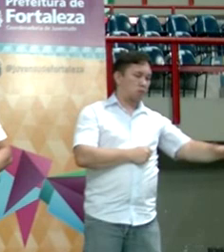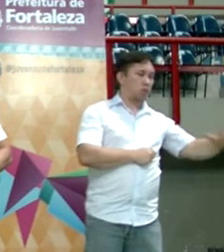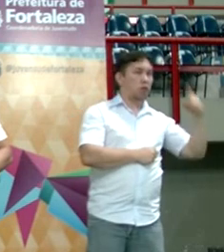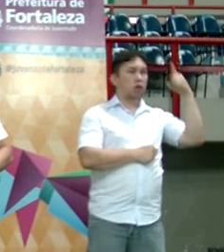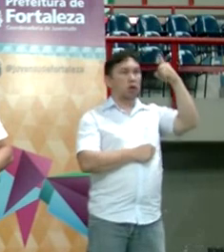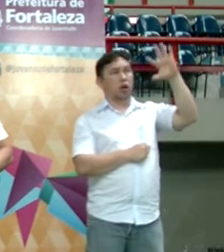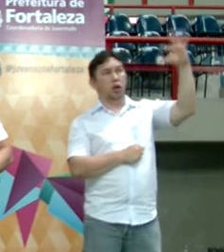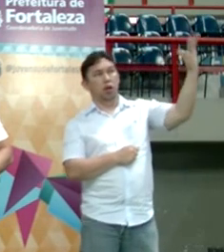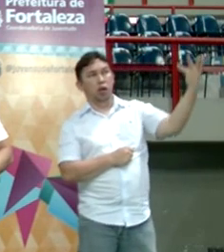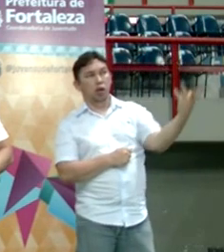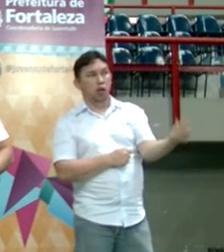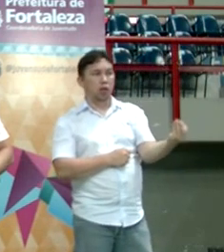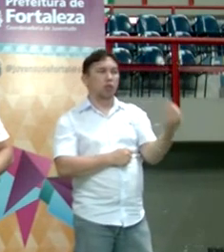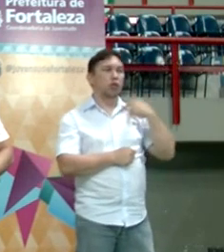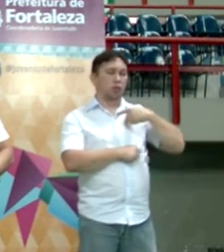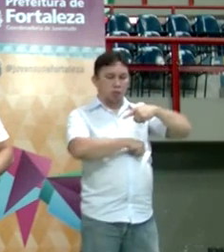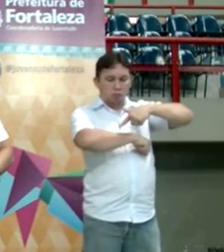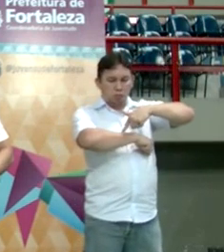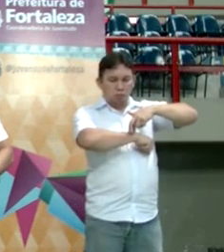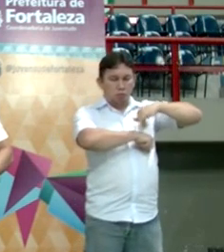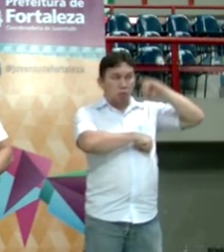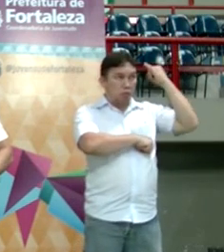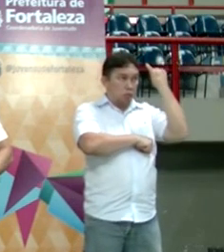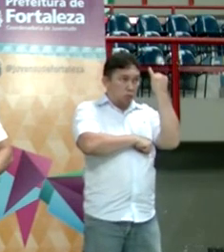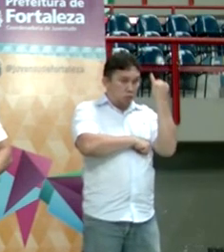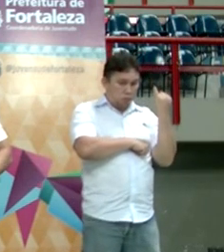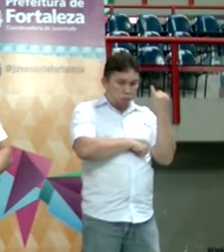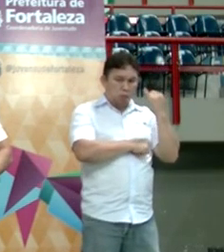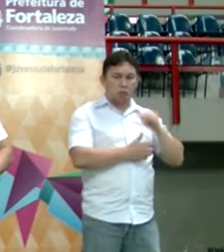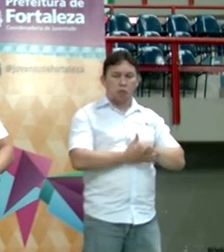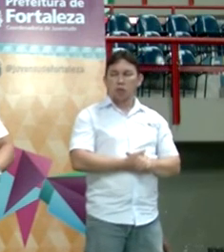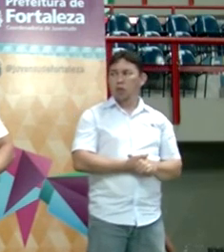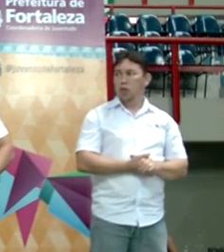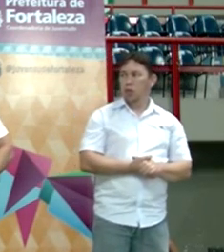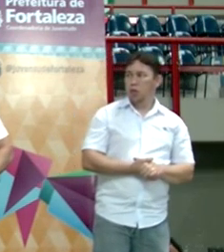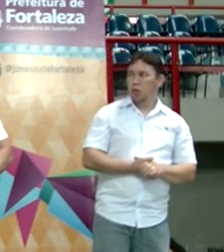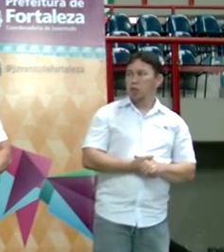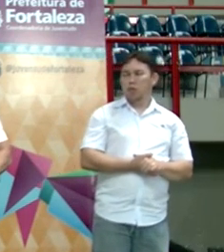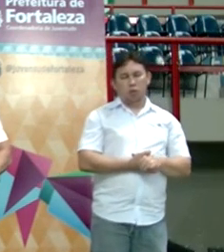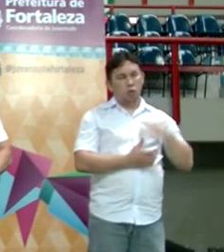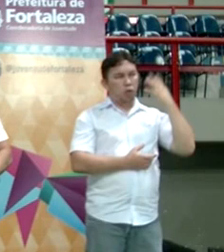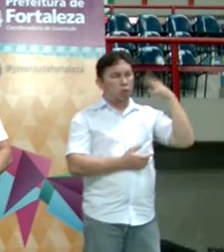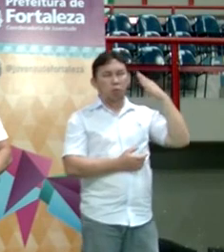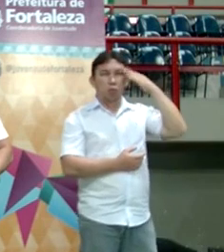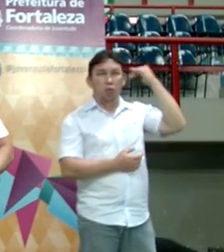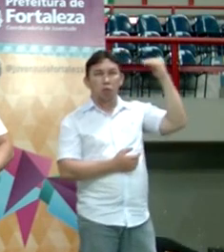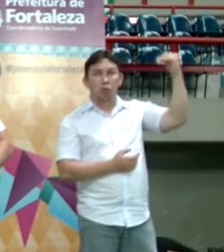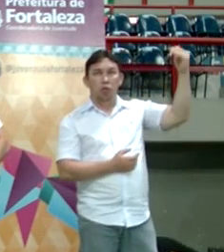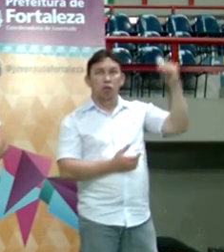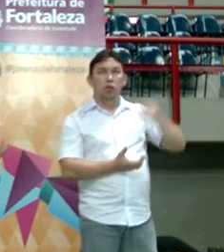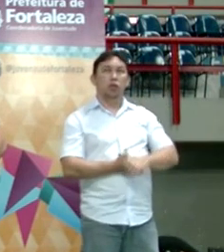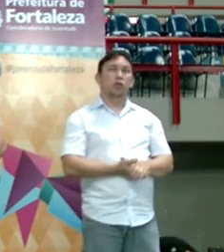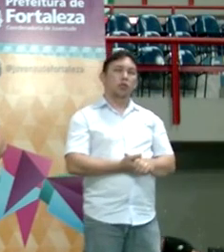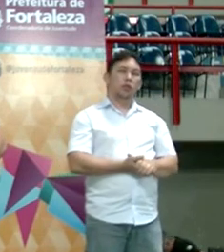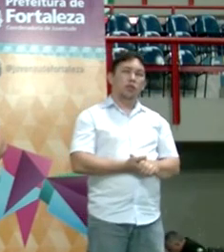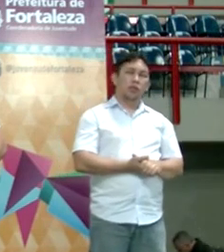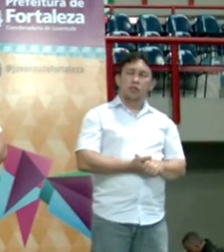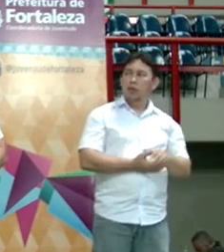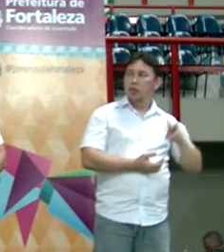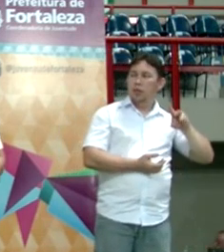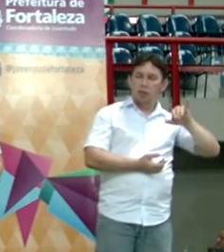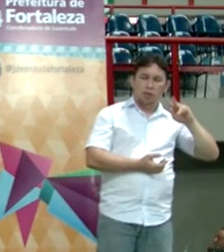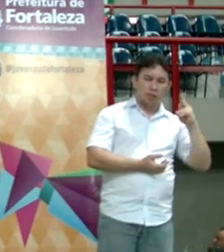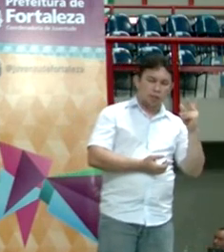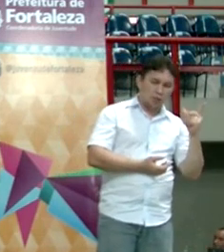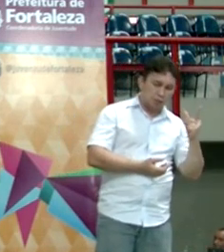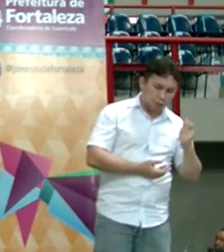crianças na África, que Michael Jackson participou, aquela música famosa, We Are the Children. We are the children,